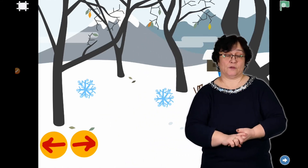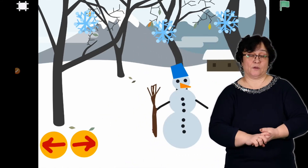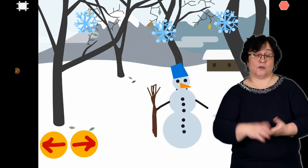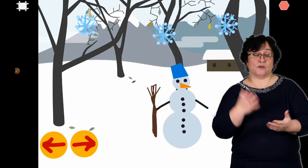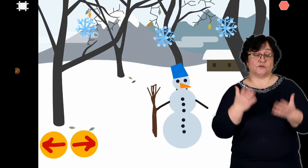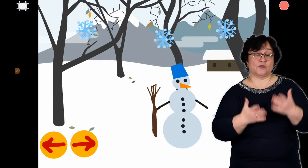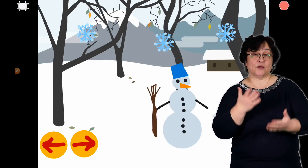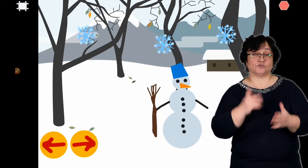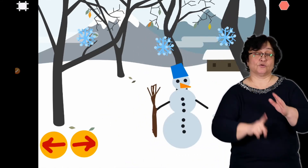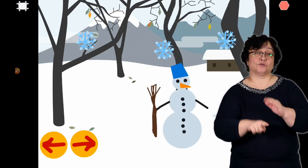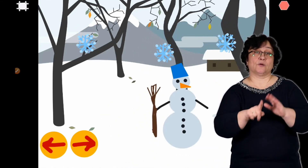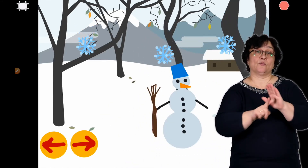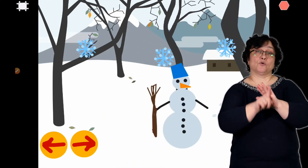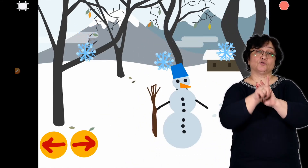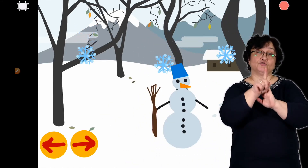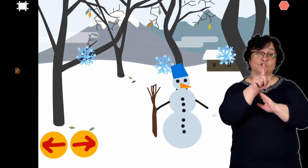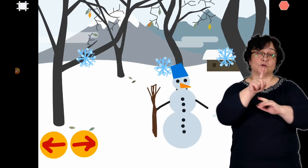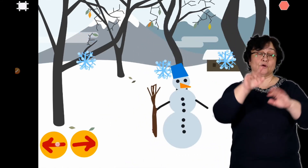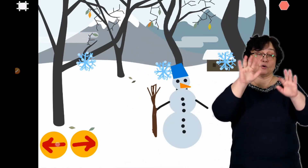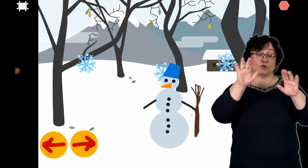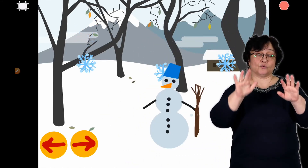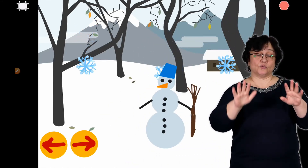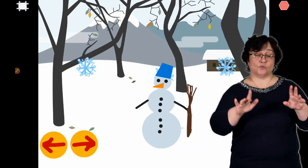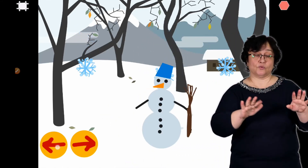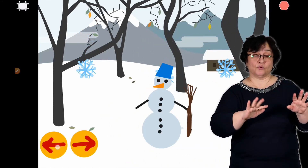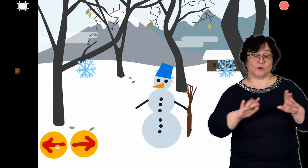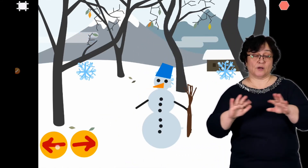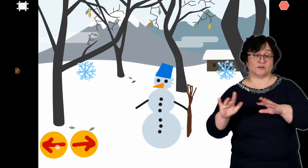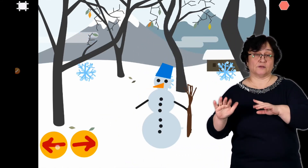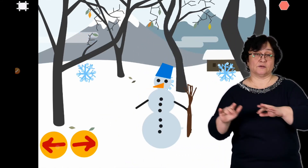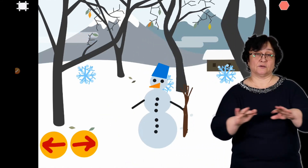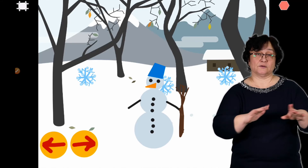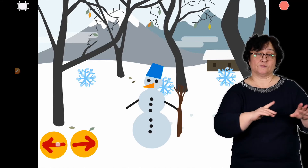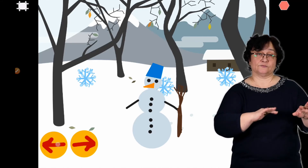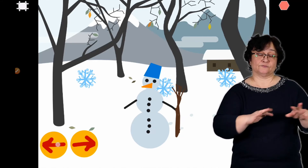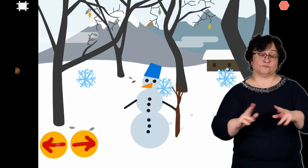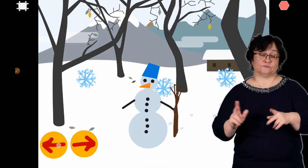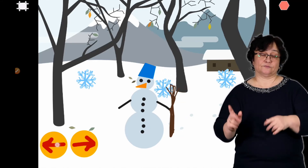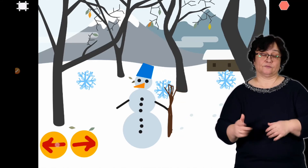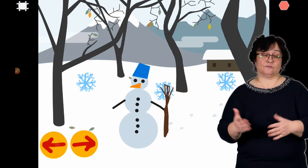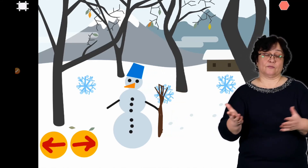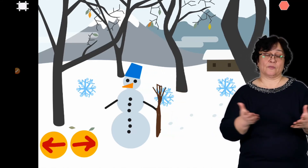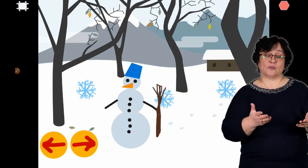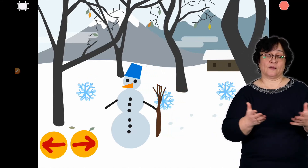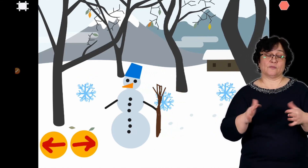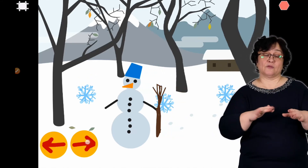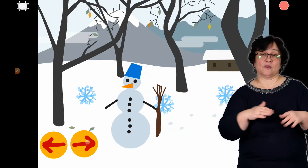буде, якщо ти почнеш ним рухати.